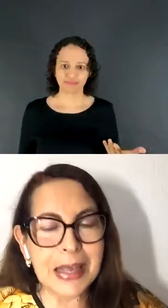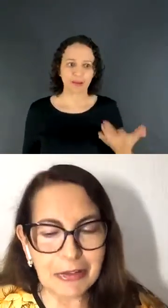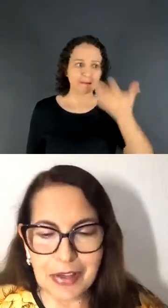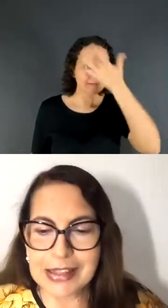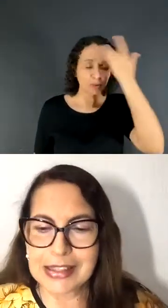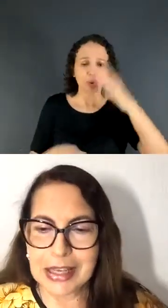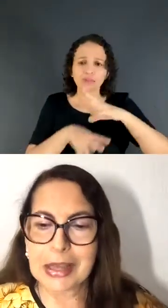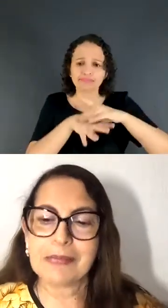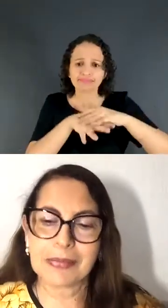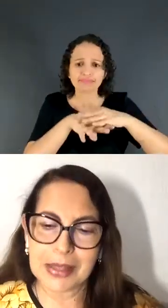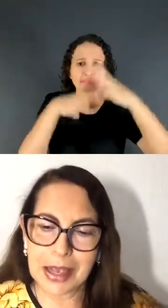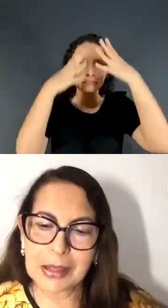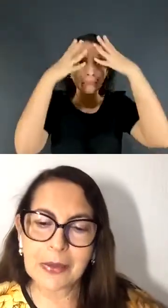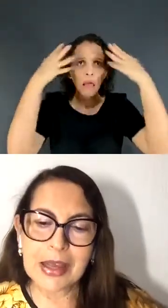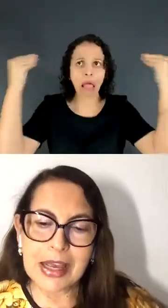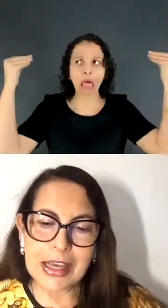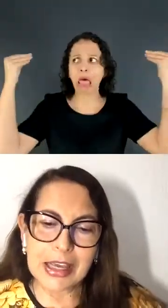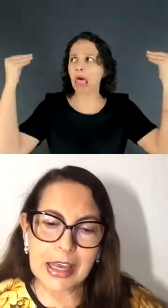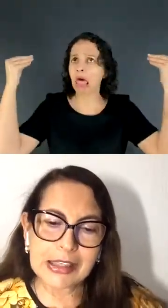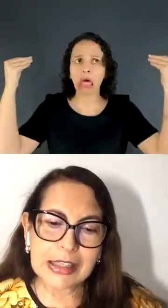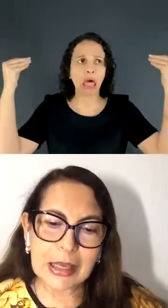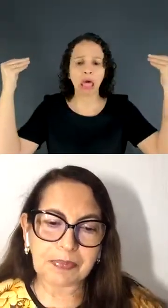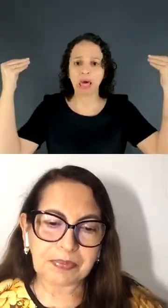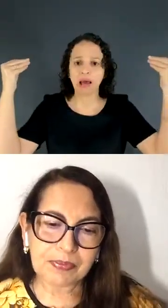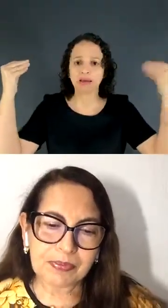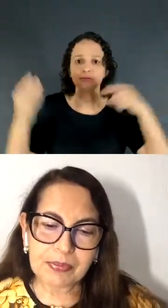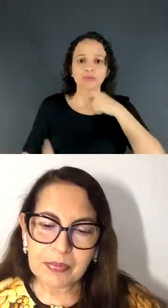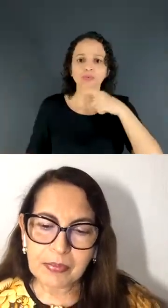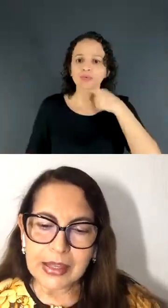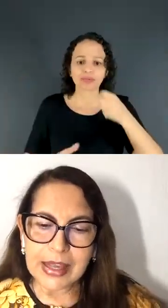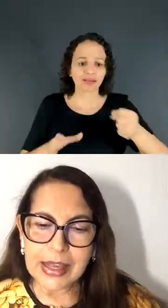né? Fazer, certo? E, assim,